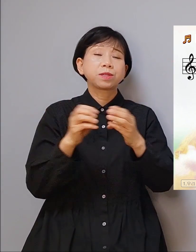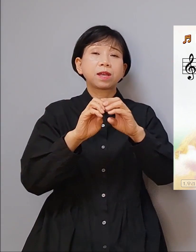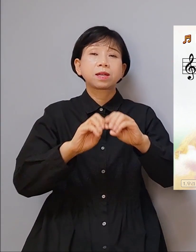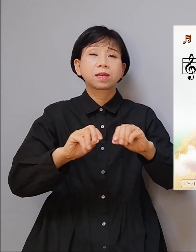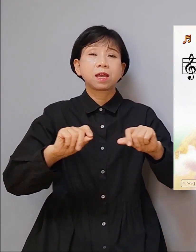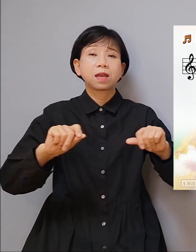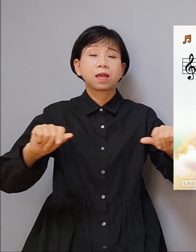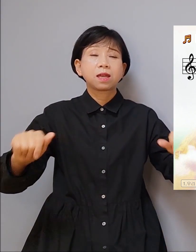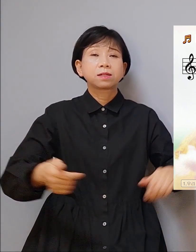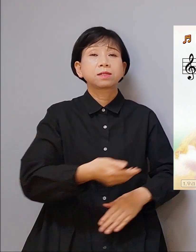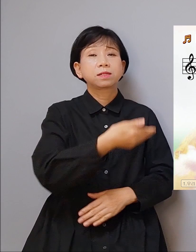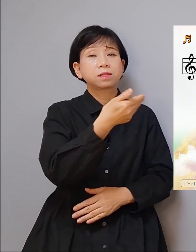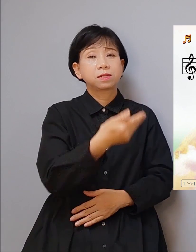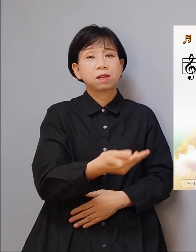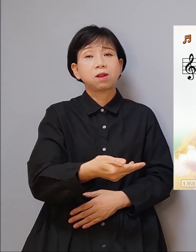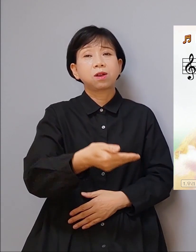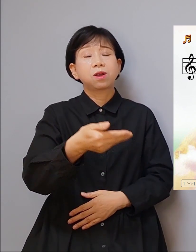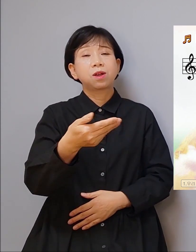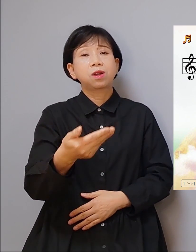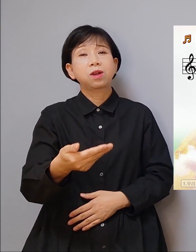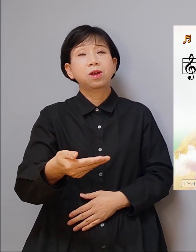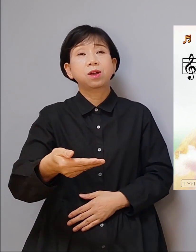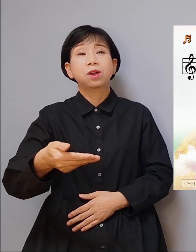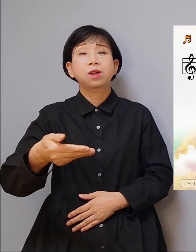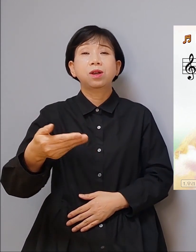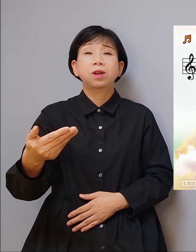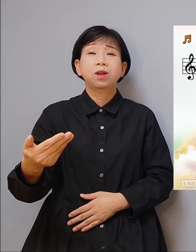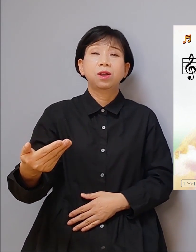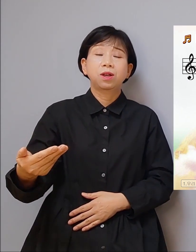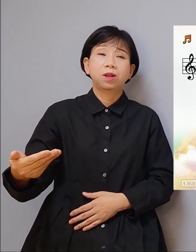강같이 온 땅에 흘러